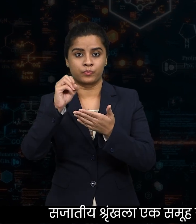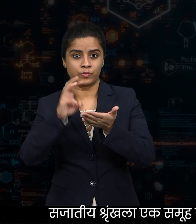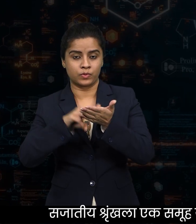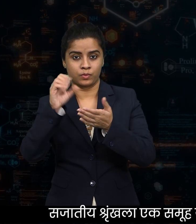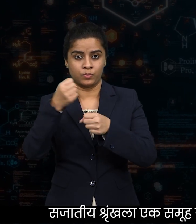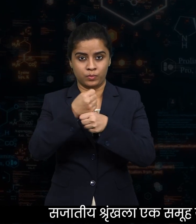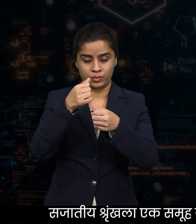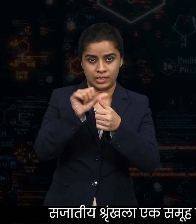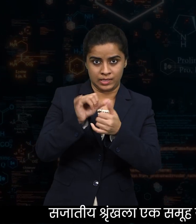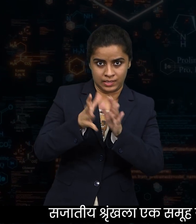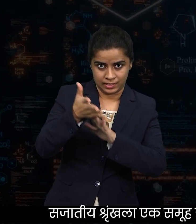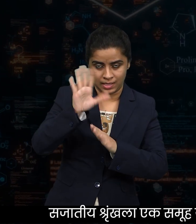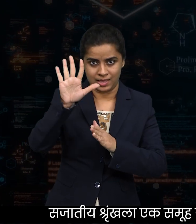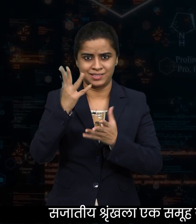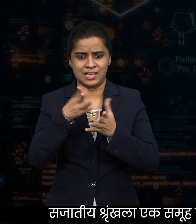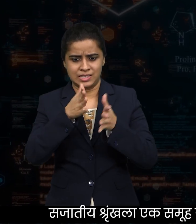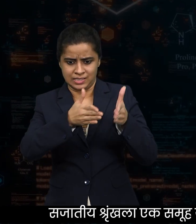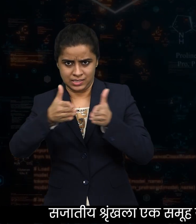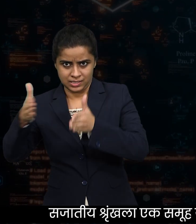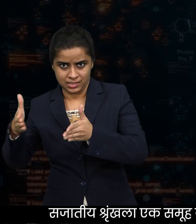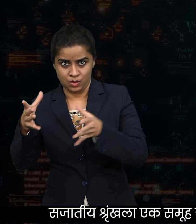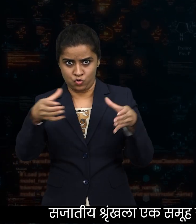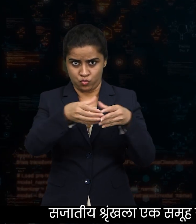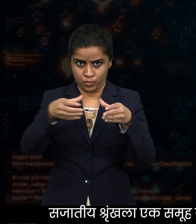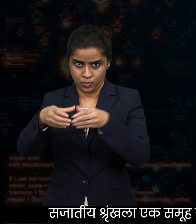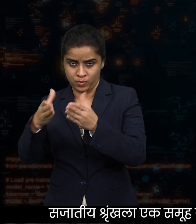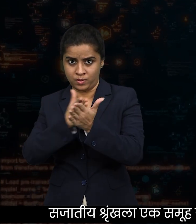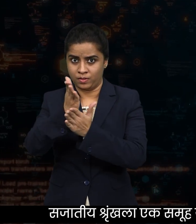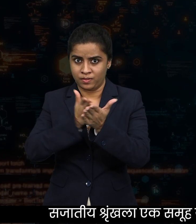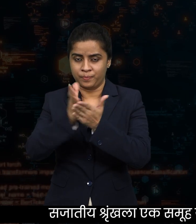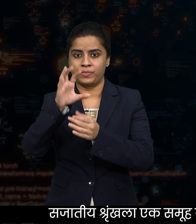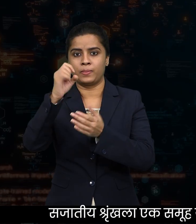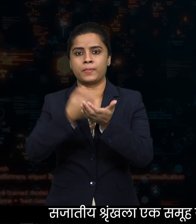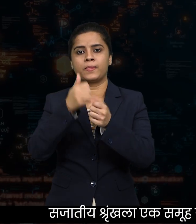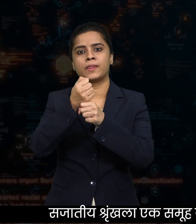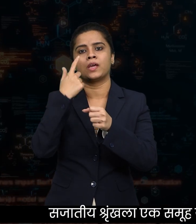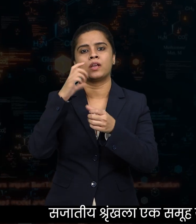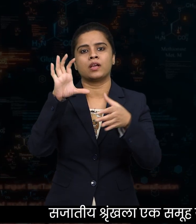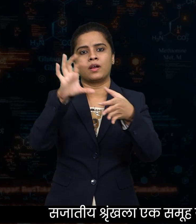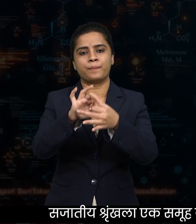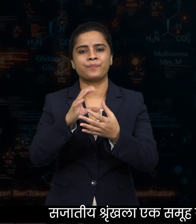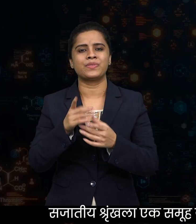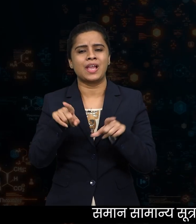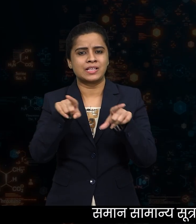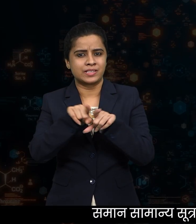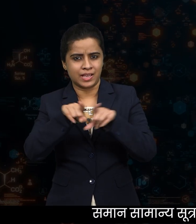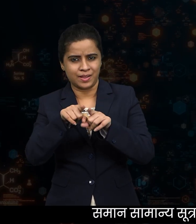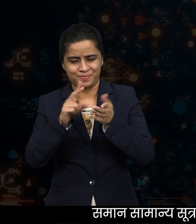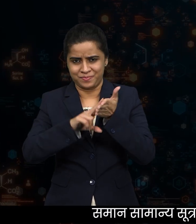सजातीय श्रृंखला एक समूह या कार्बनिक यौगिकों का एक वर्ग है जिसमें समान